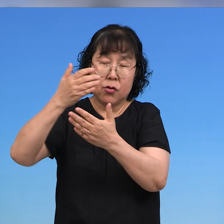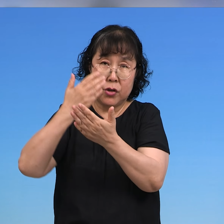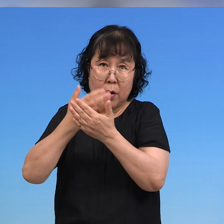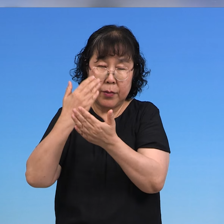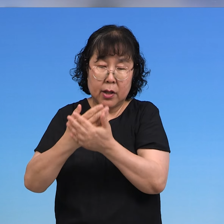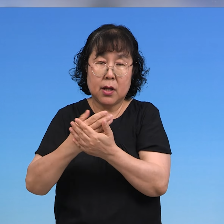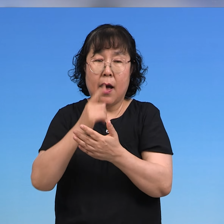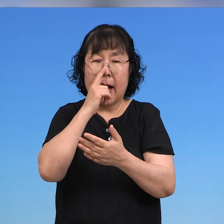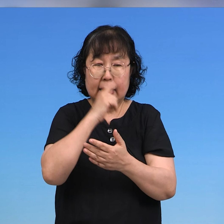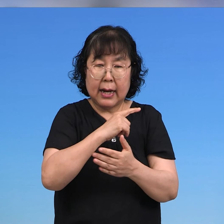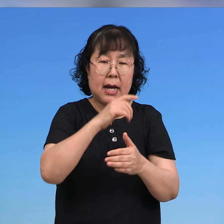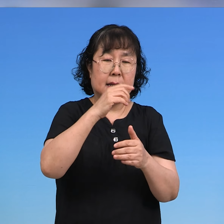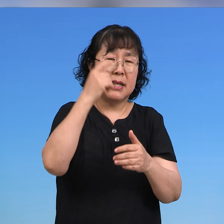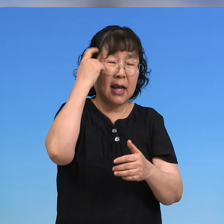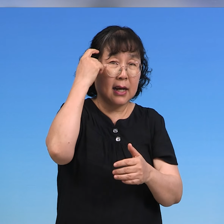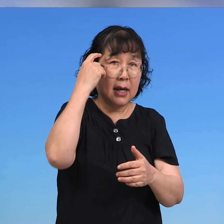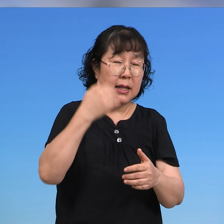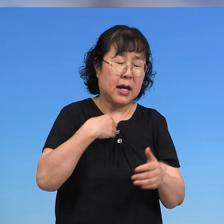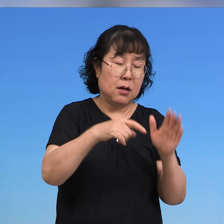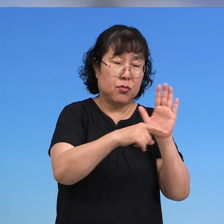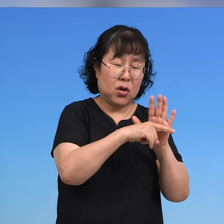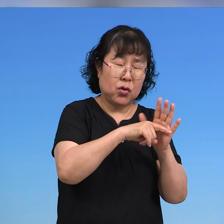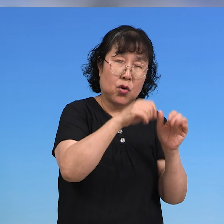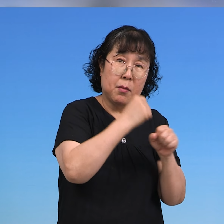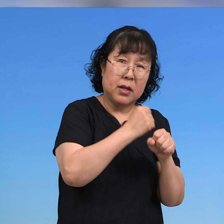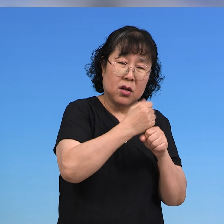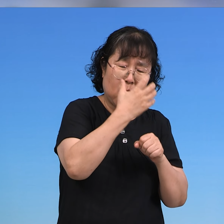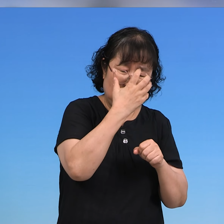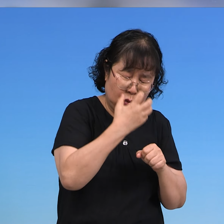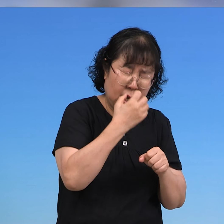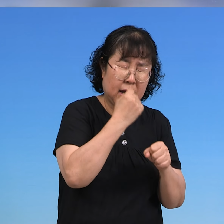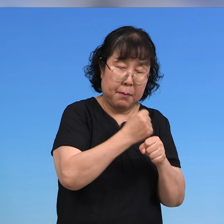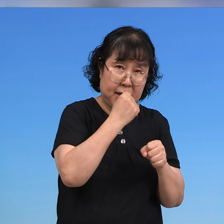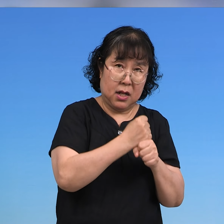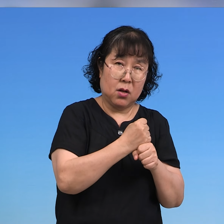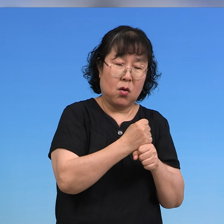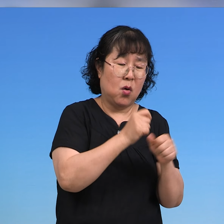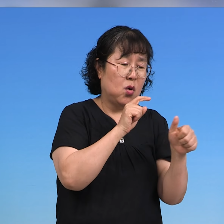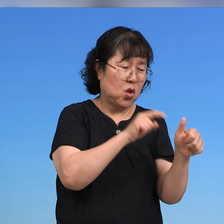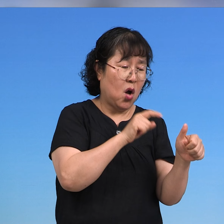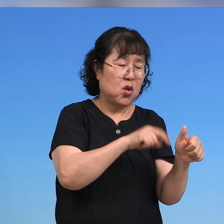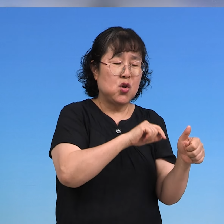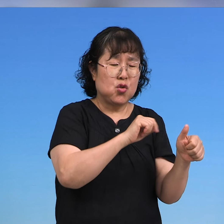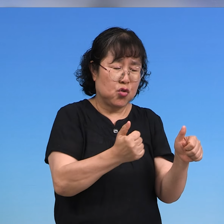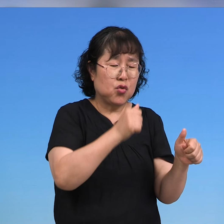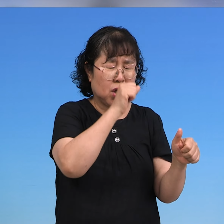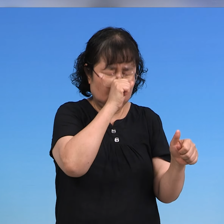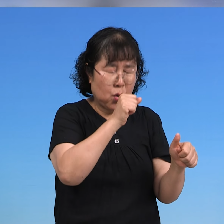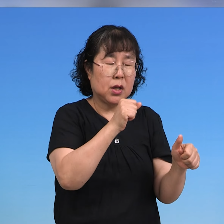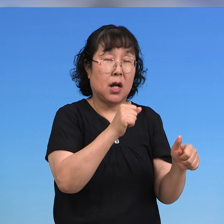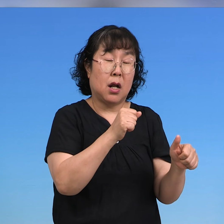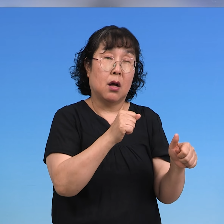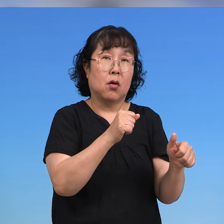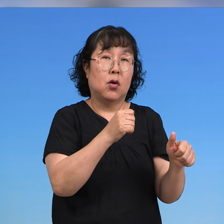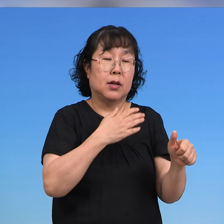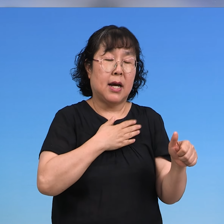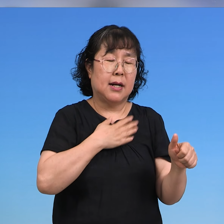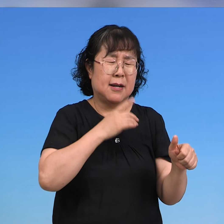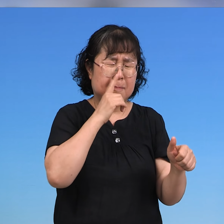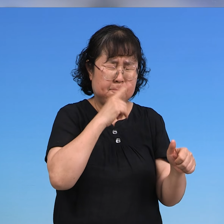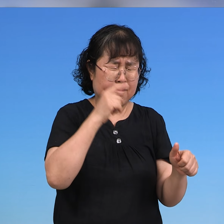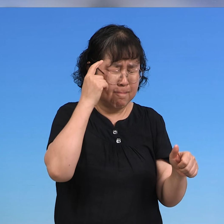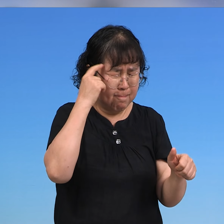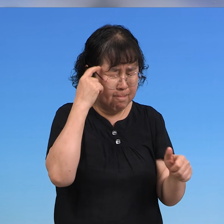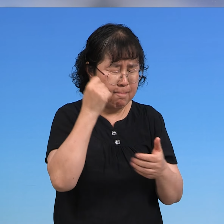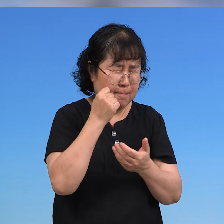끊임없이 부정적으로 만들고 우울하게 만들고 너 죽는 게 나 차라리 끊임없이 우리를 악하게 상상하게 하는